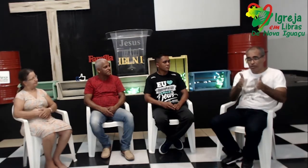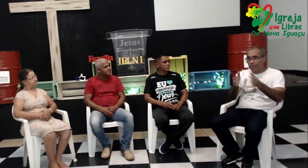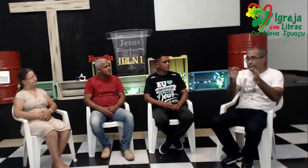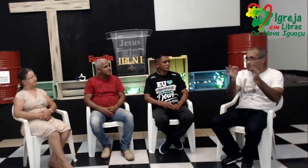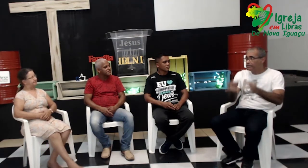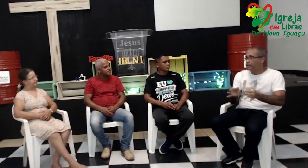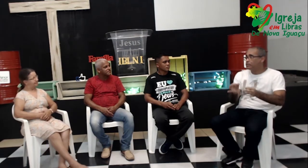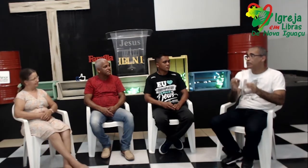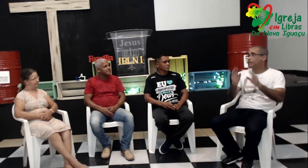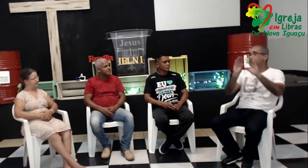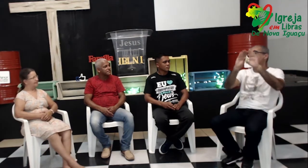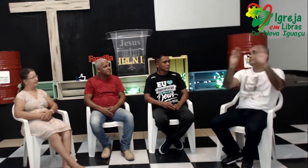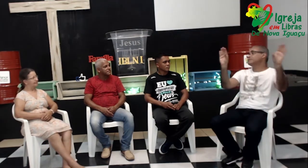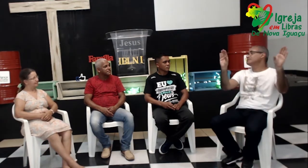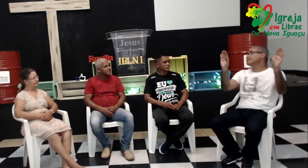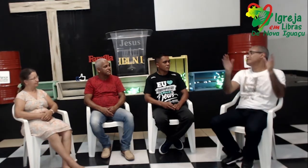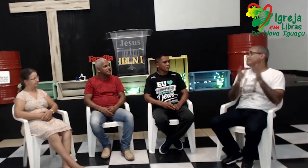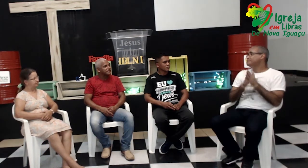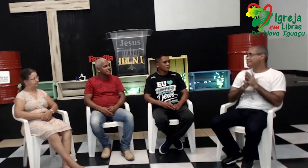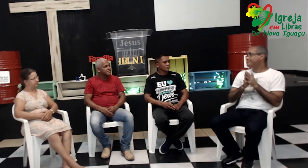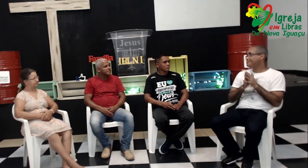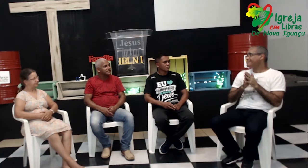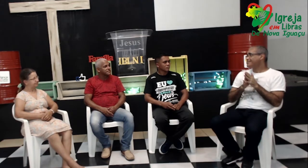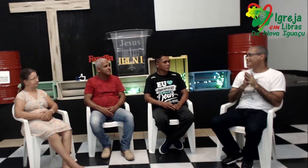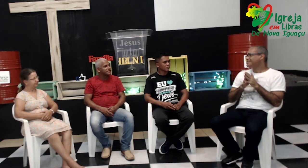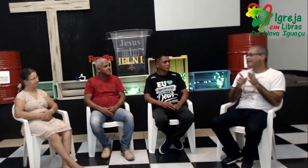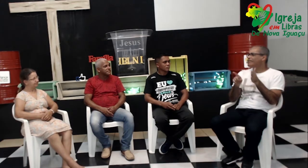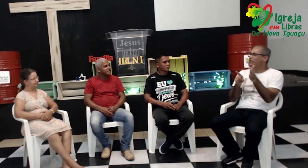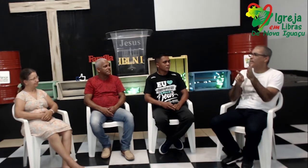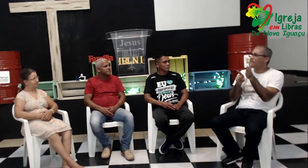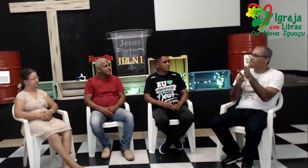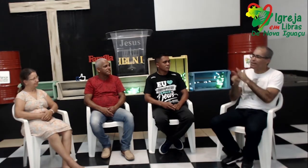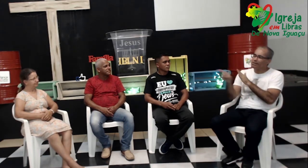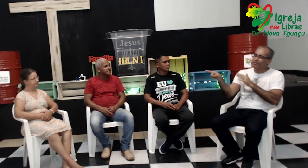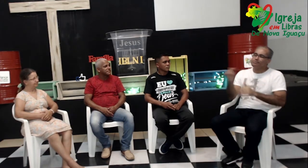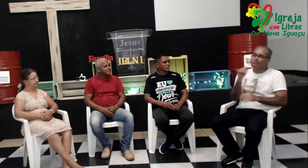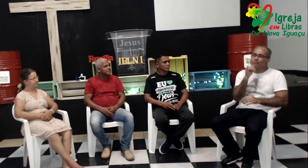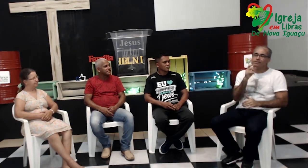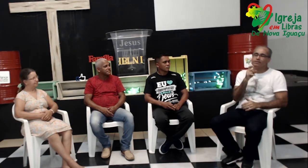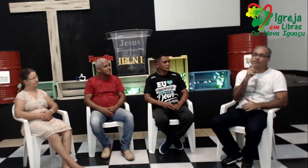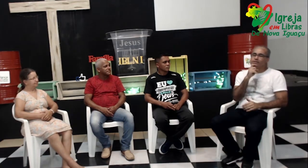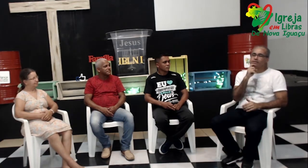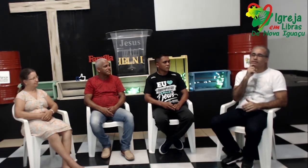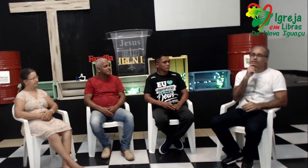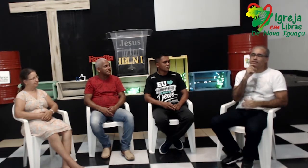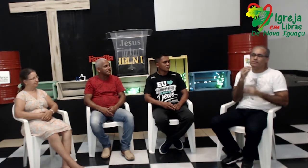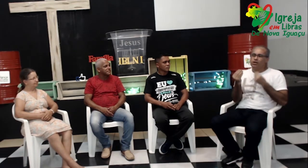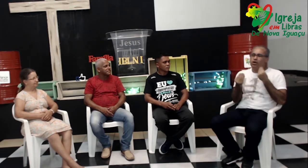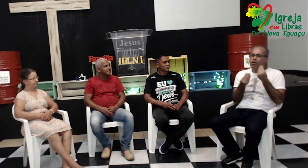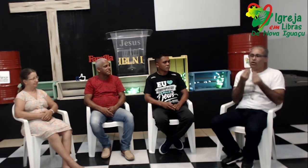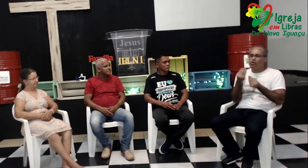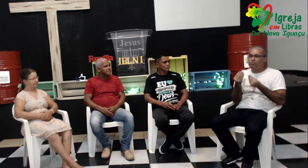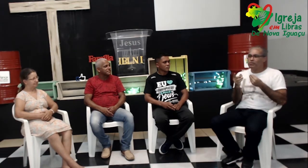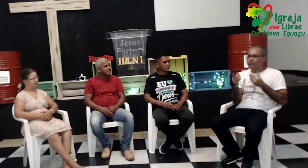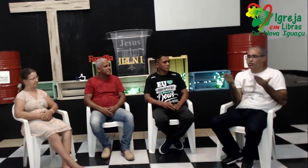ter ações corretas para chegarmos ao céu. E eu quero perguntar a você,